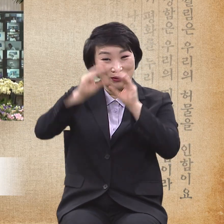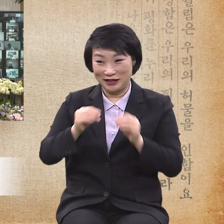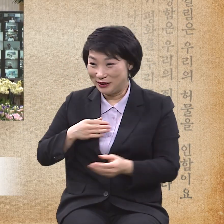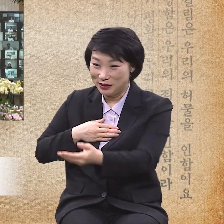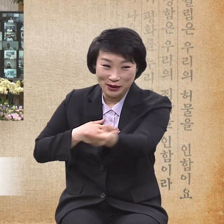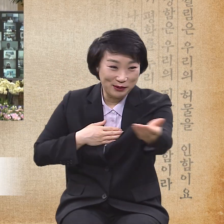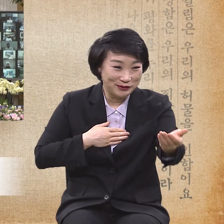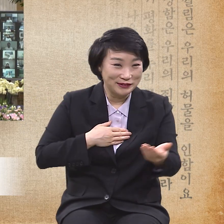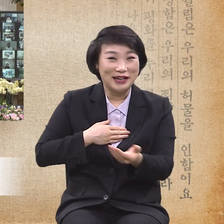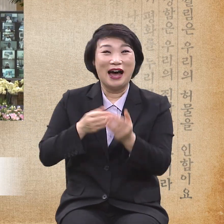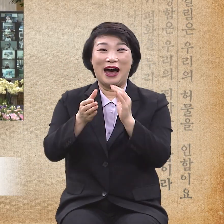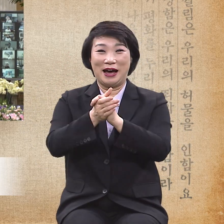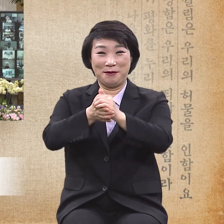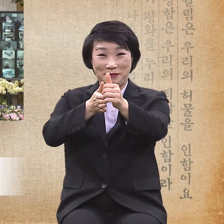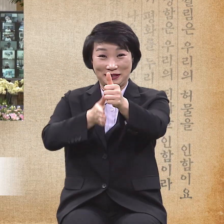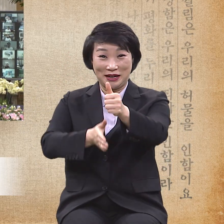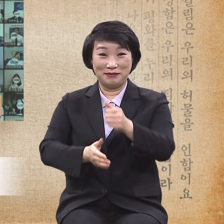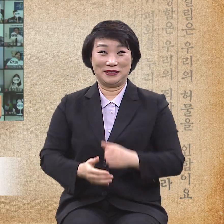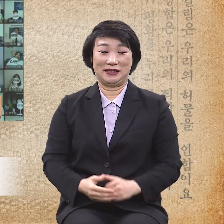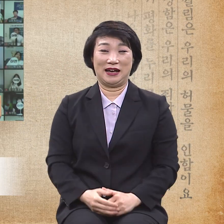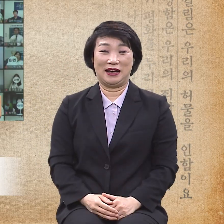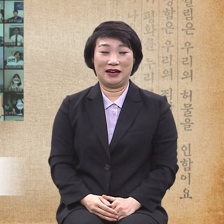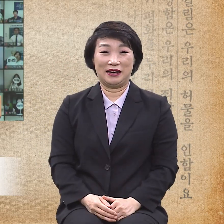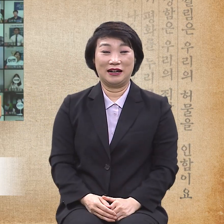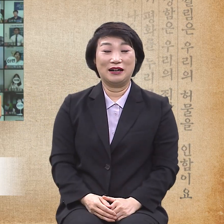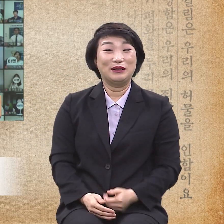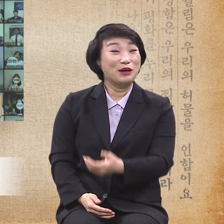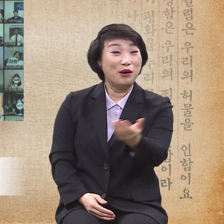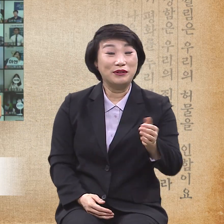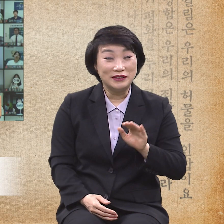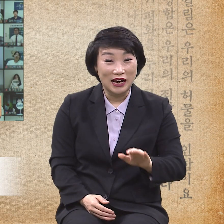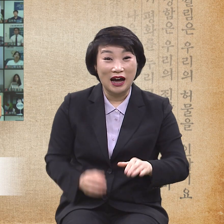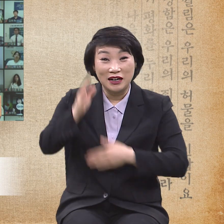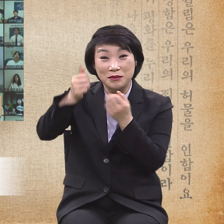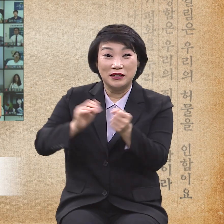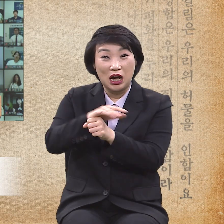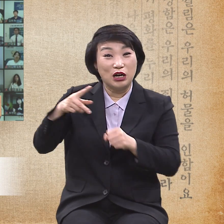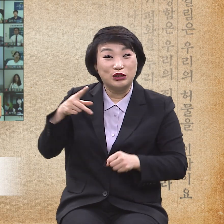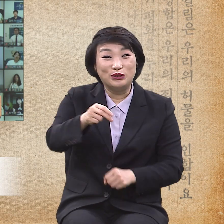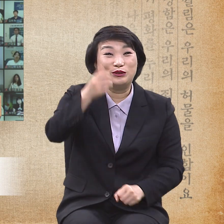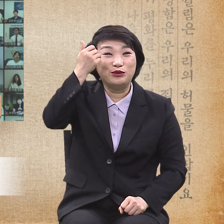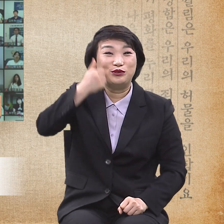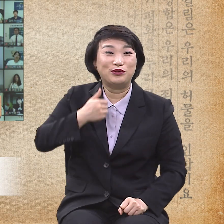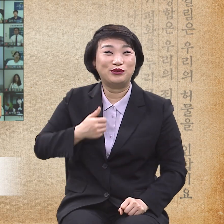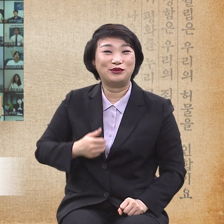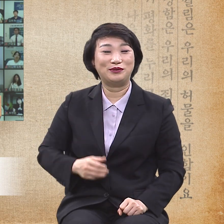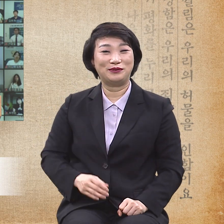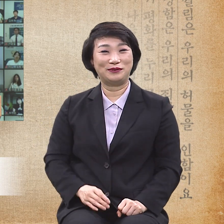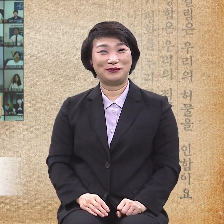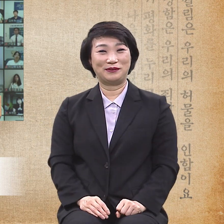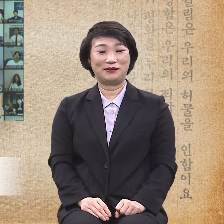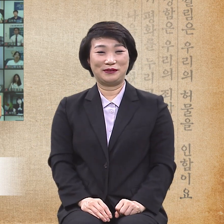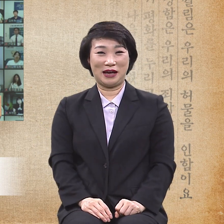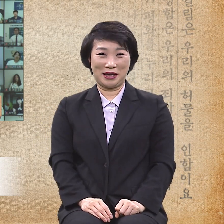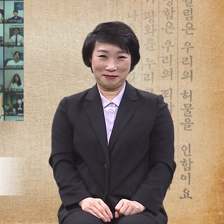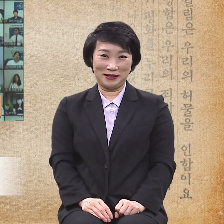동의하시면 아멘 합시다. 이 사람을 누가 하나님의 사랑에서 끊어놓겠느냐 그 말이야.